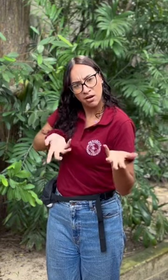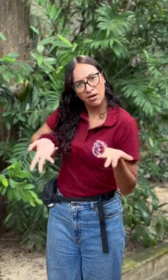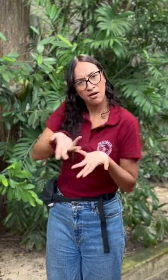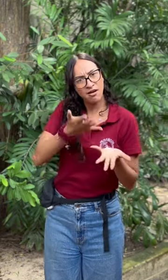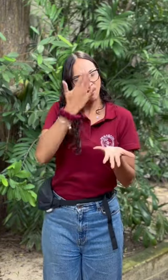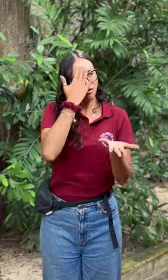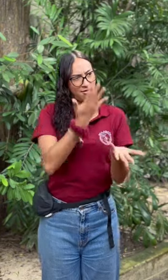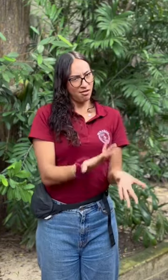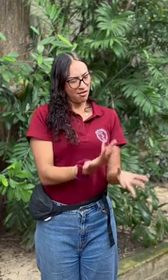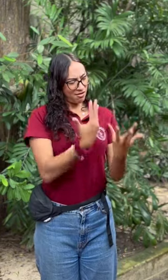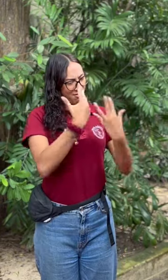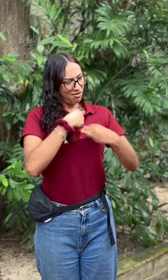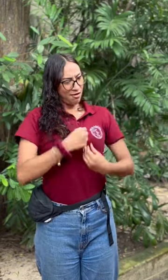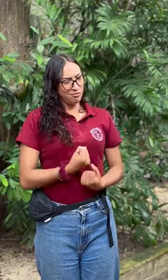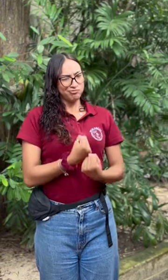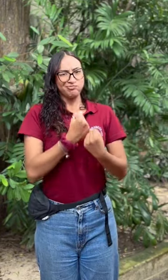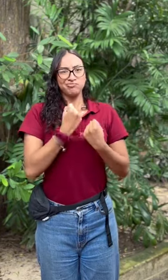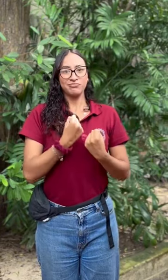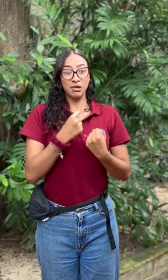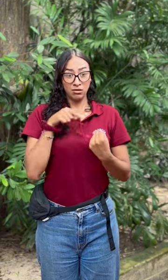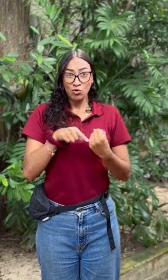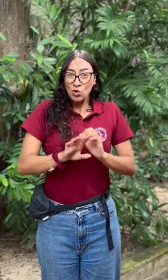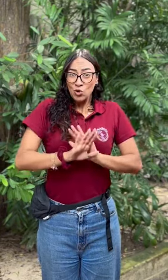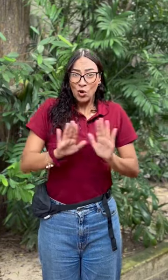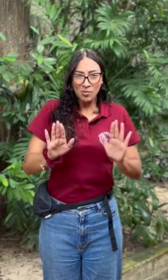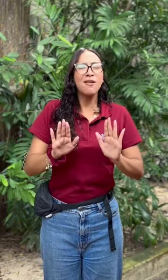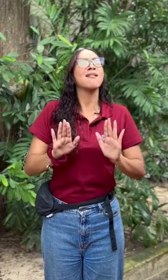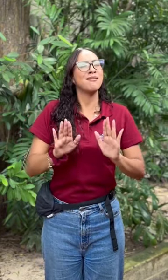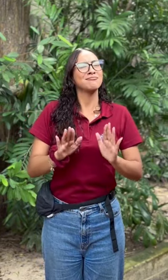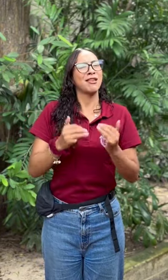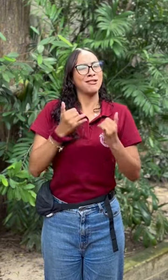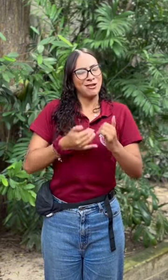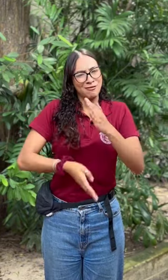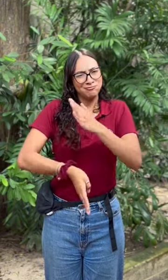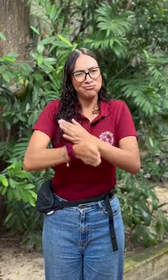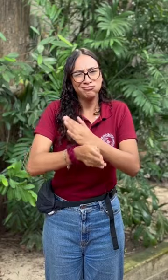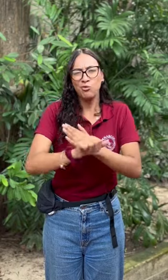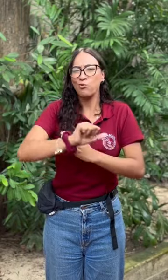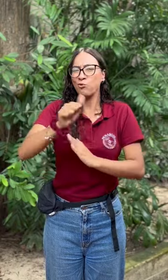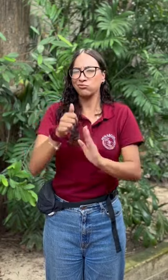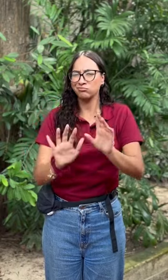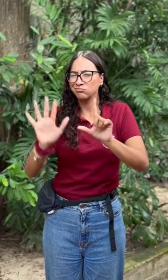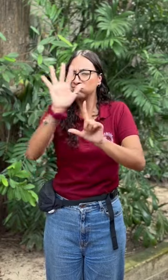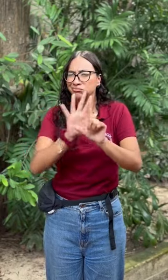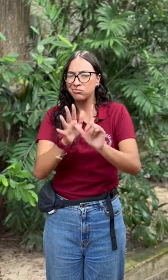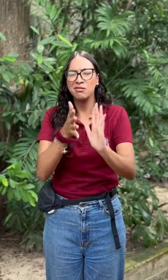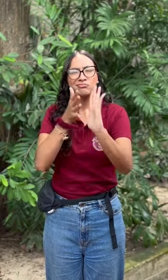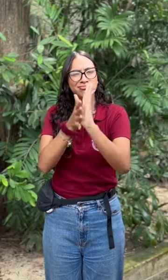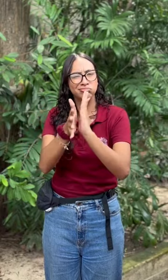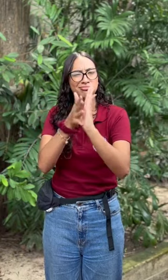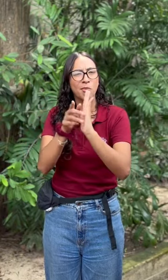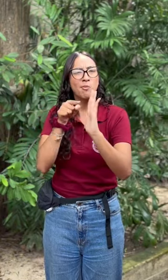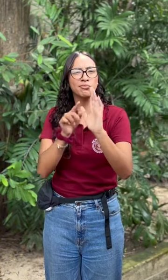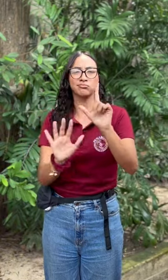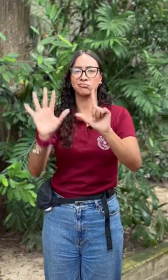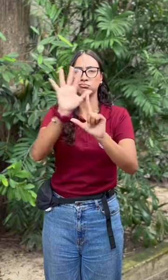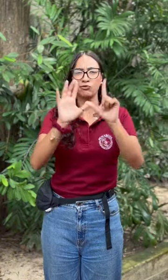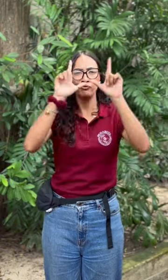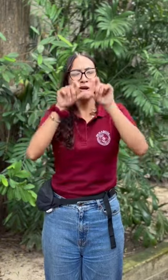de aportar y empoderar a las personas sordas asistentes no fue solo eso a continuación vean fotos y